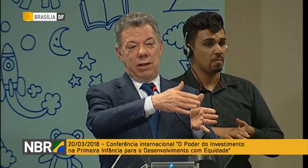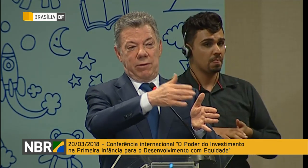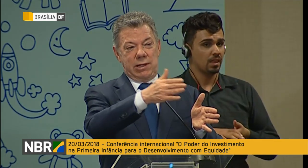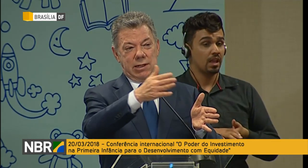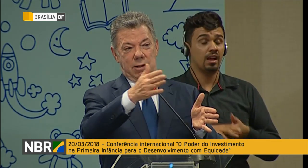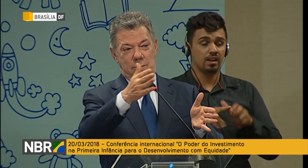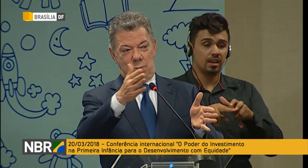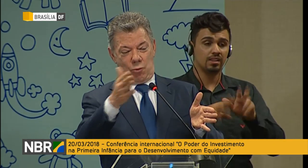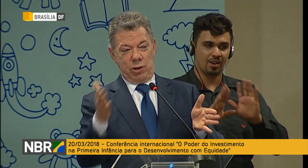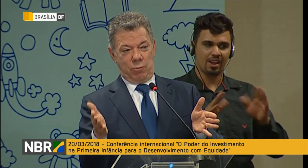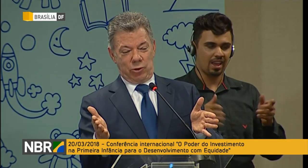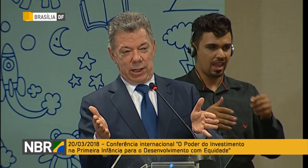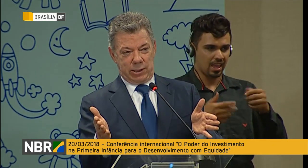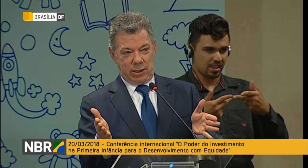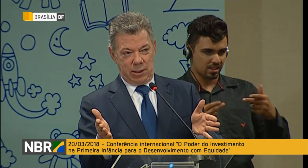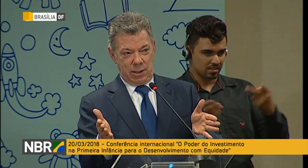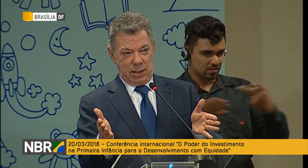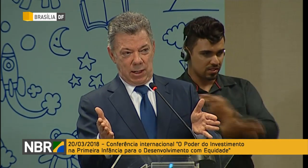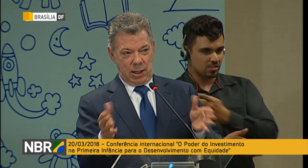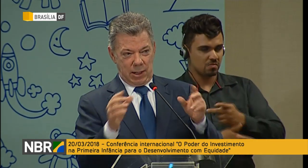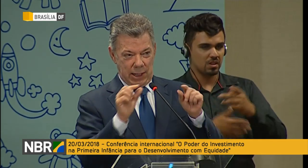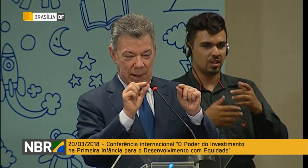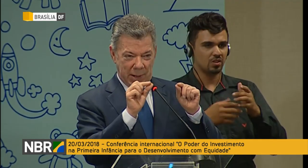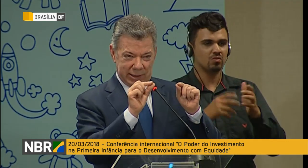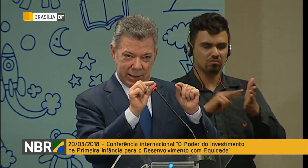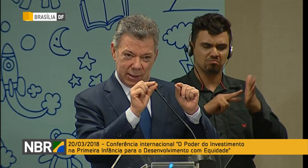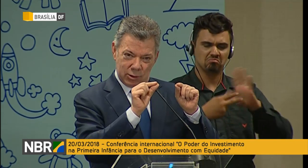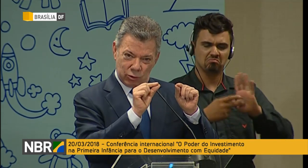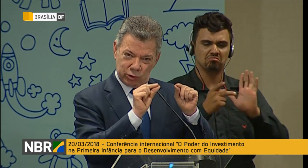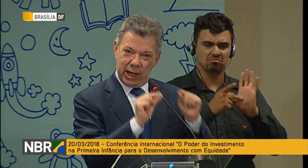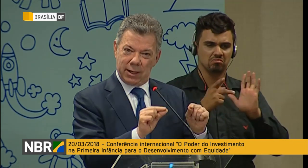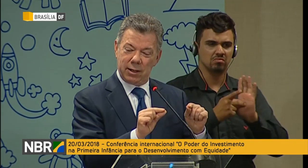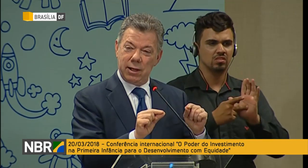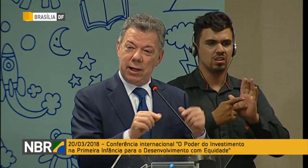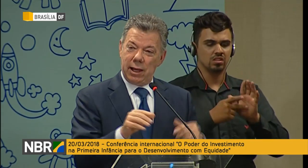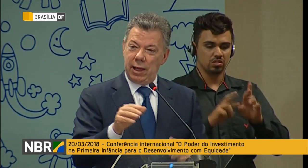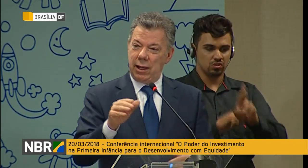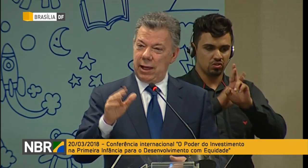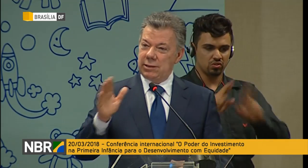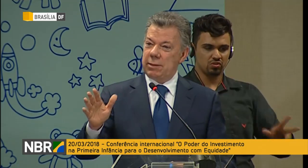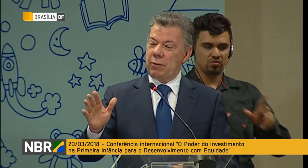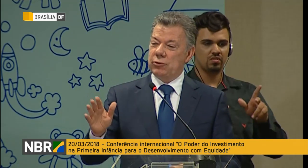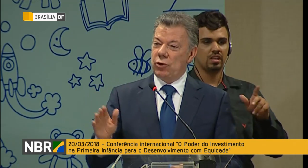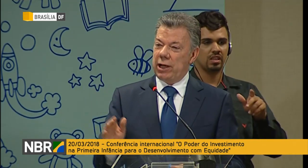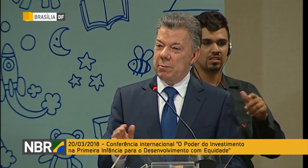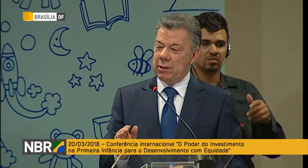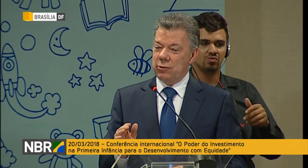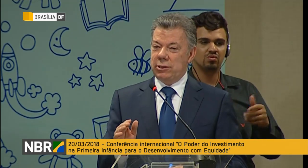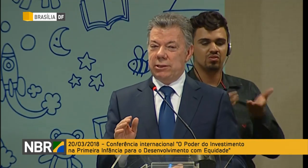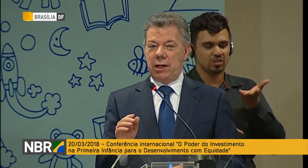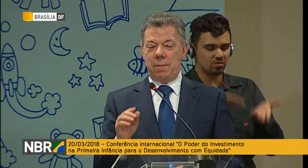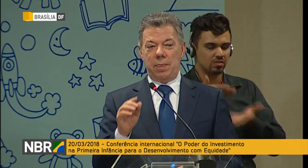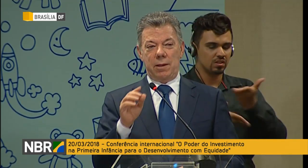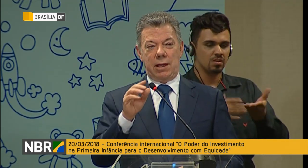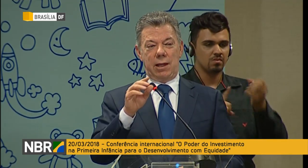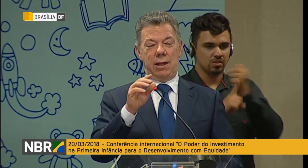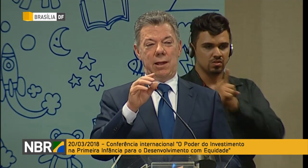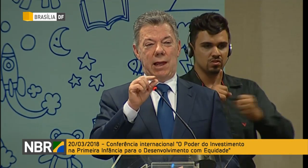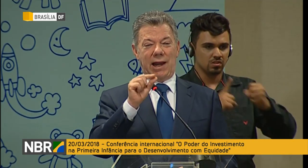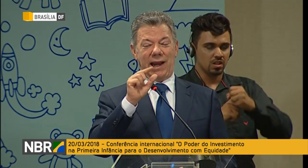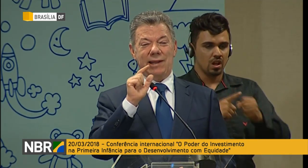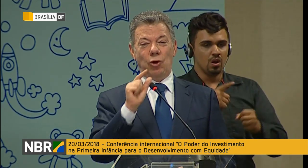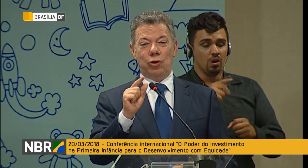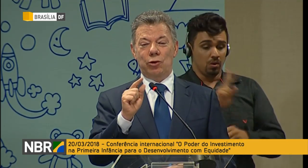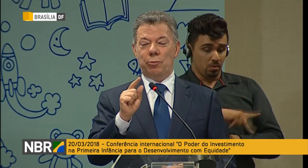algo significativo e deu uma grande diferença na parte social. Esse professor Heckman